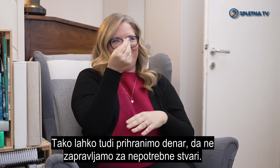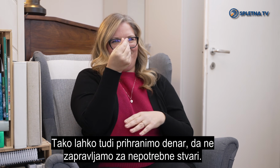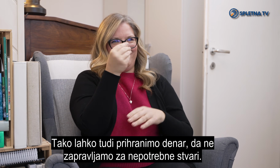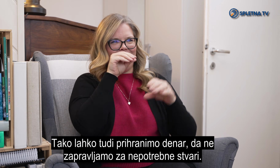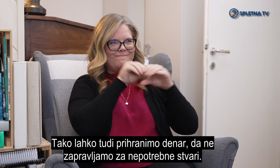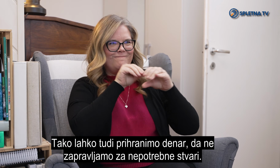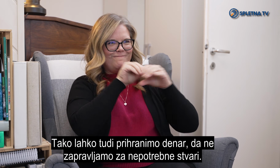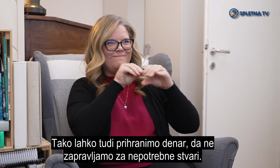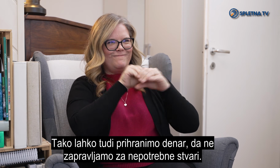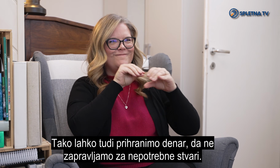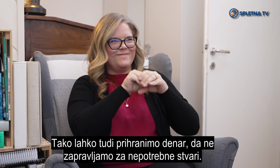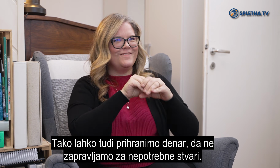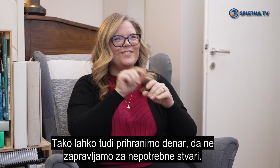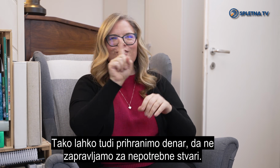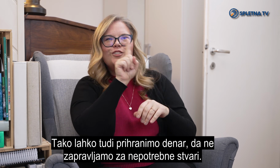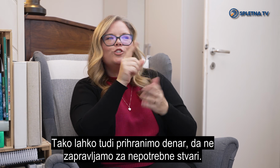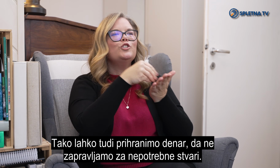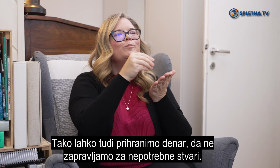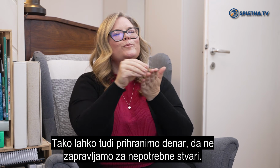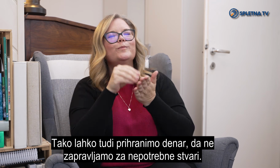da ne zapravljamo za nepotrebne stvari.